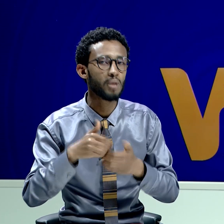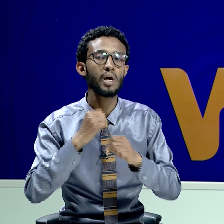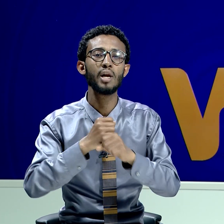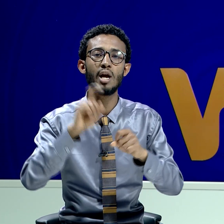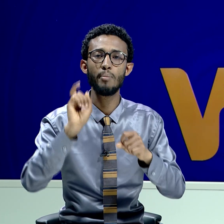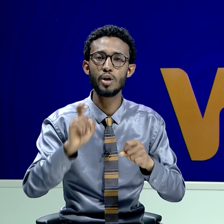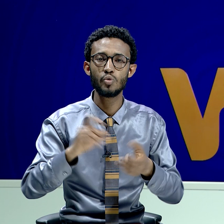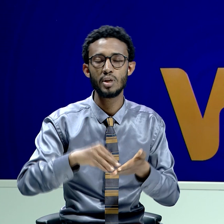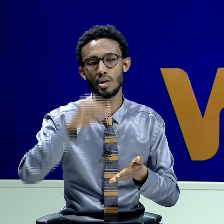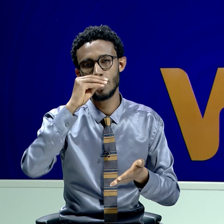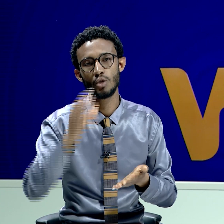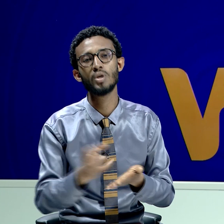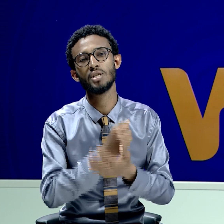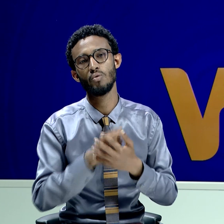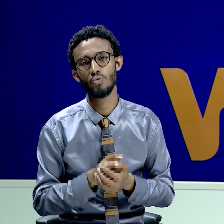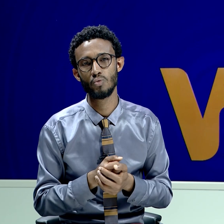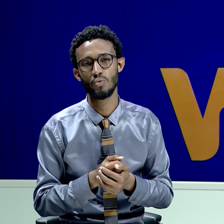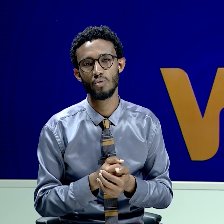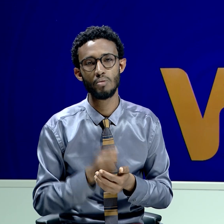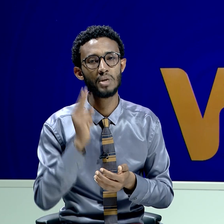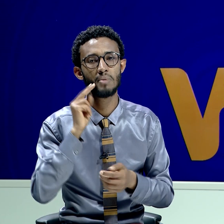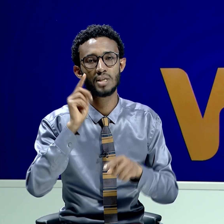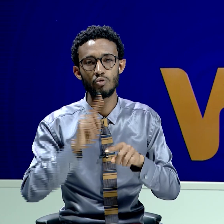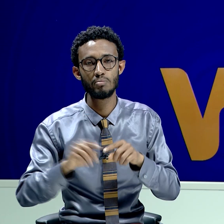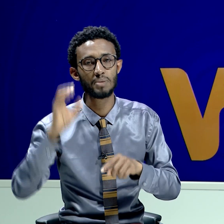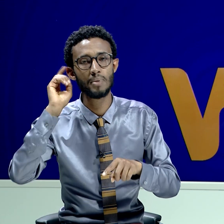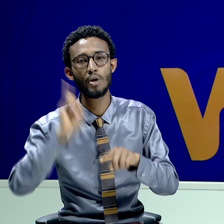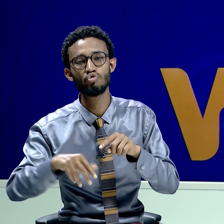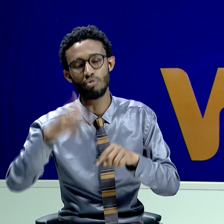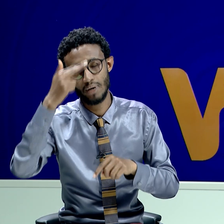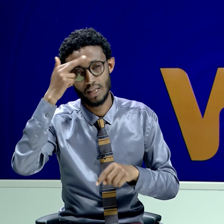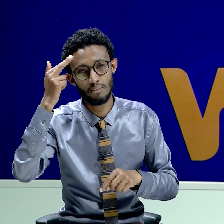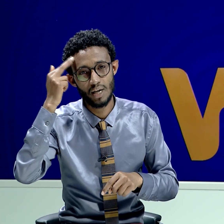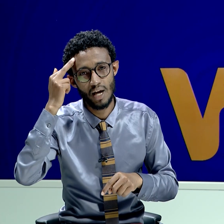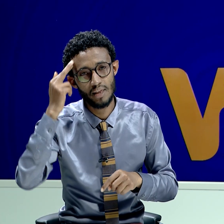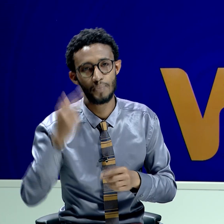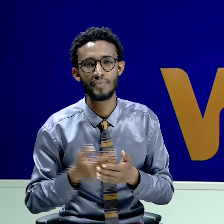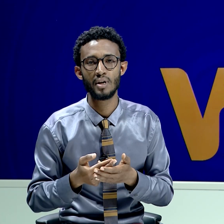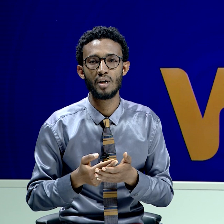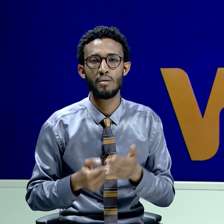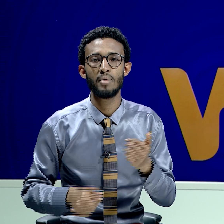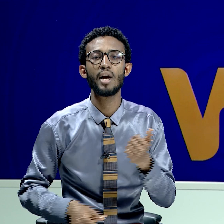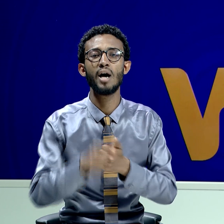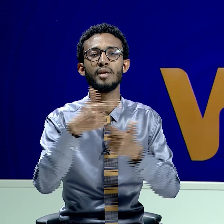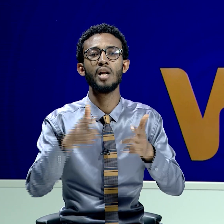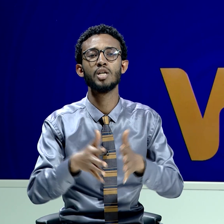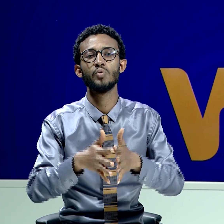መከራ እንዳለባችሁ ተመርተ ይወስዳሉ። መስማት ሳንግ በማይችሉበት ምክንያት ተቃተላችሁ